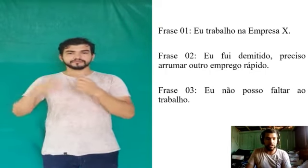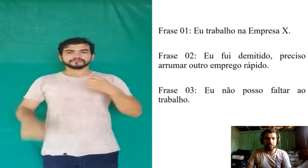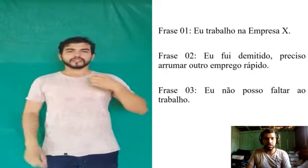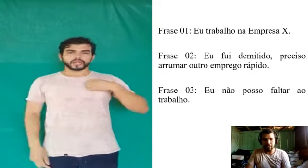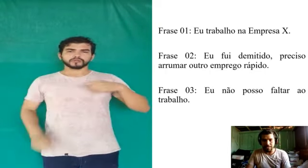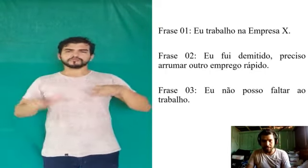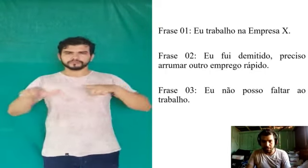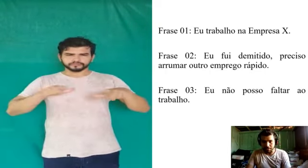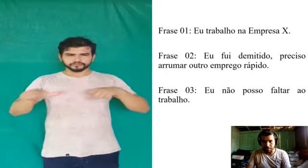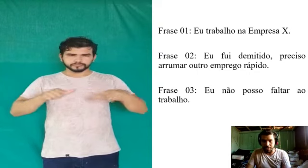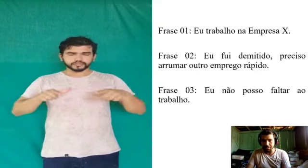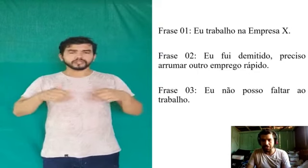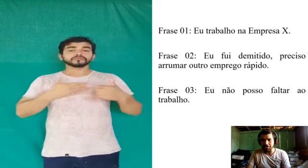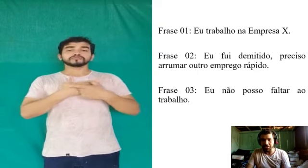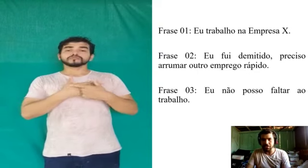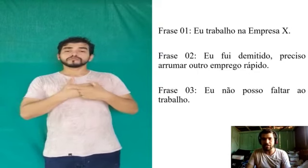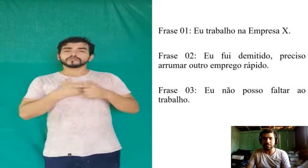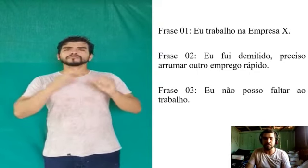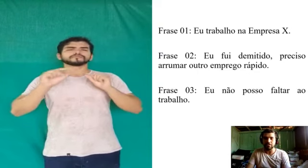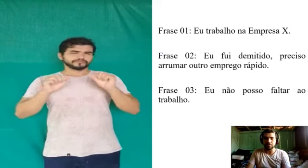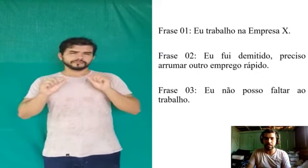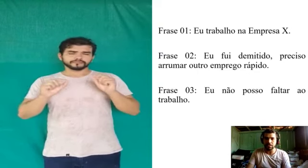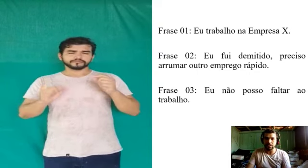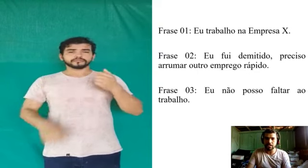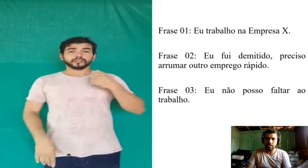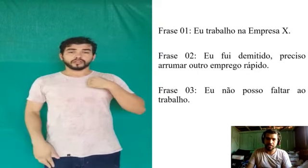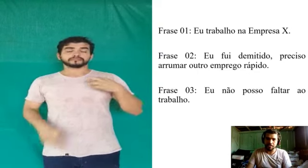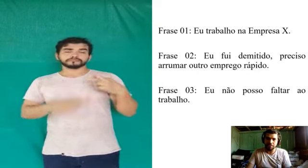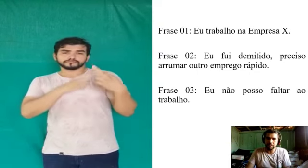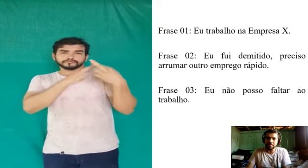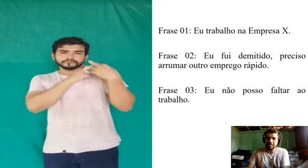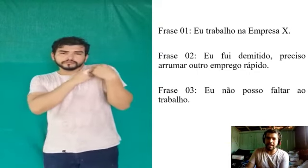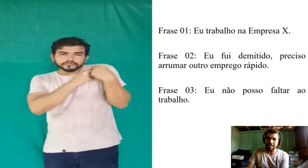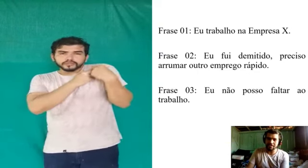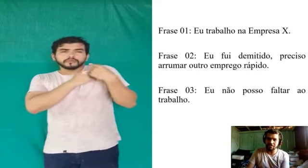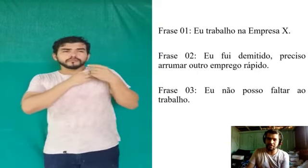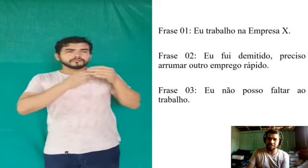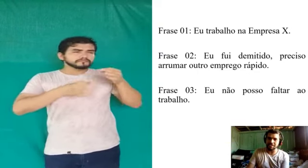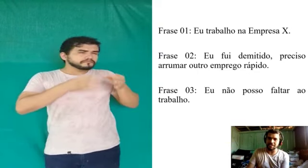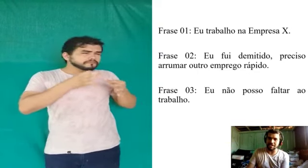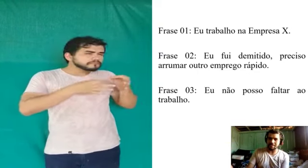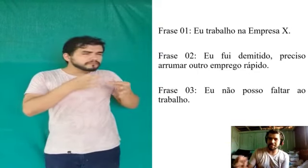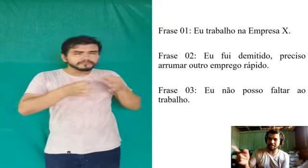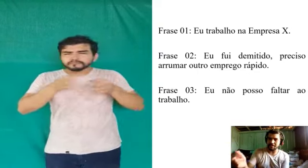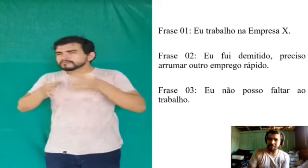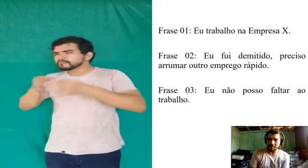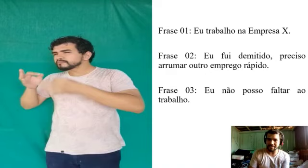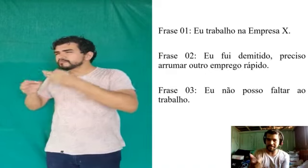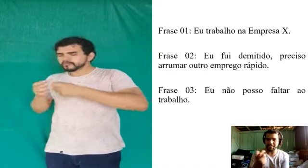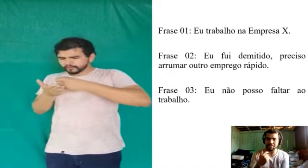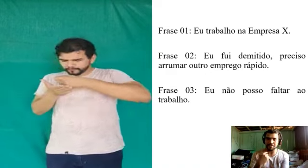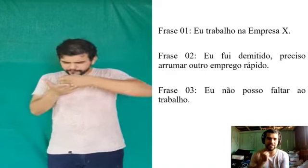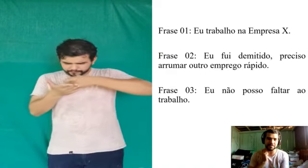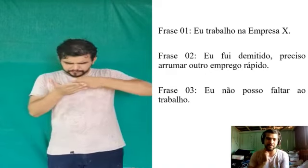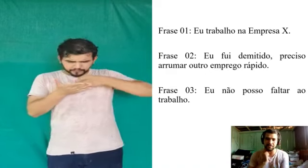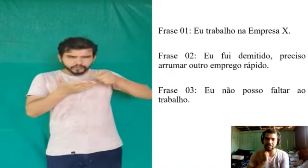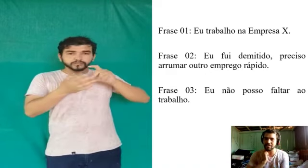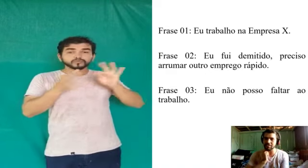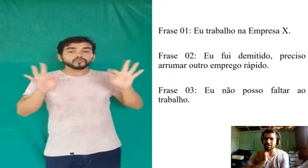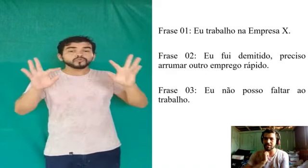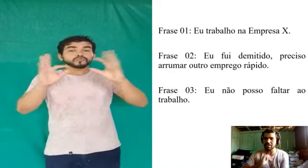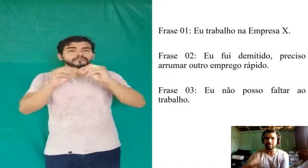mais uma vez, e isso aqui restante aqui, essas 3 frases, são o dever de casa de vocês, que na próxima aula eu vou fazer essas frases para